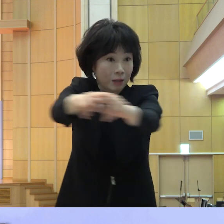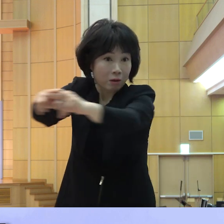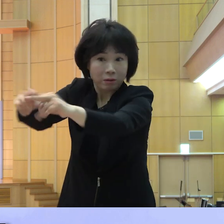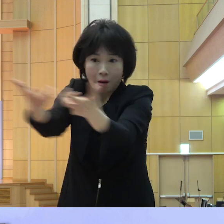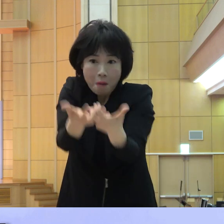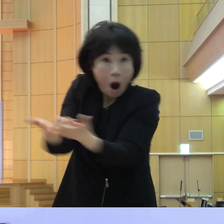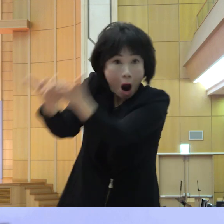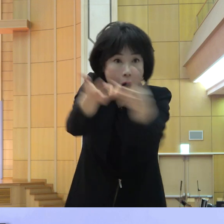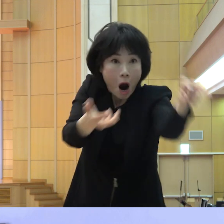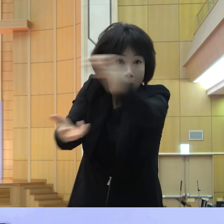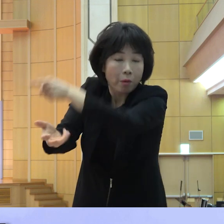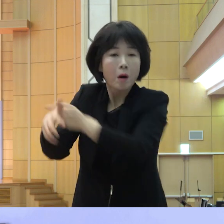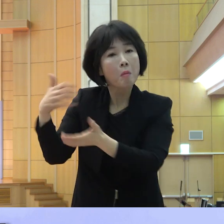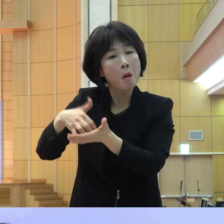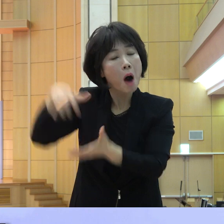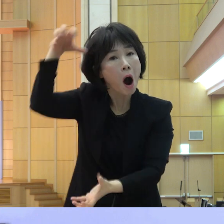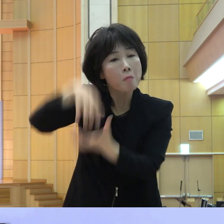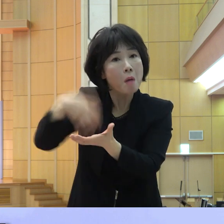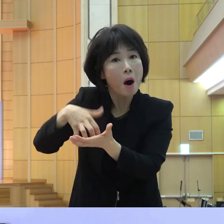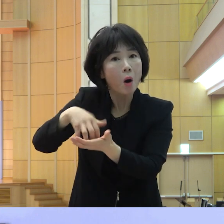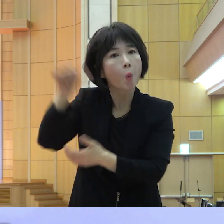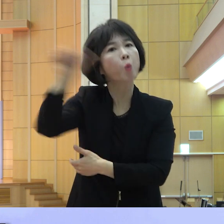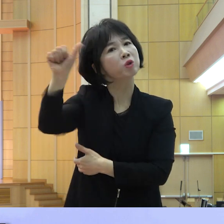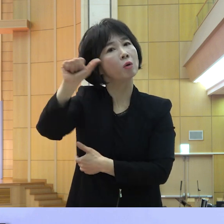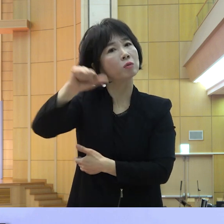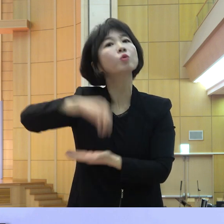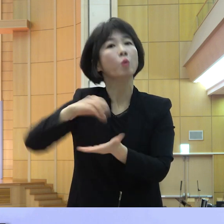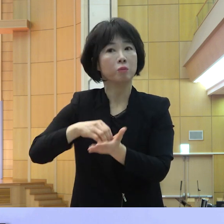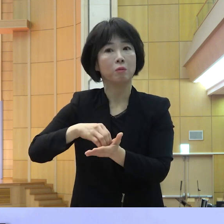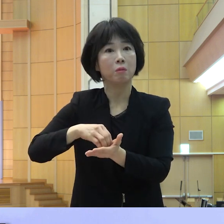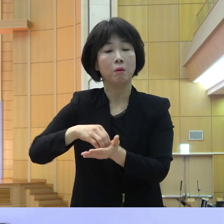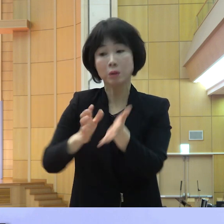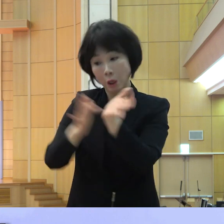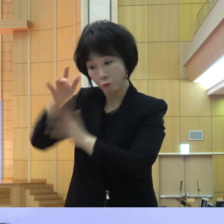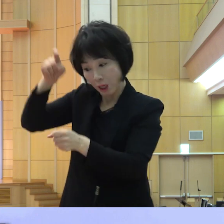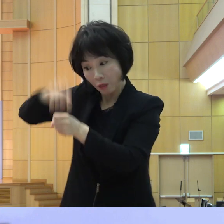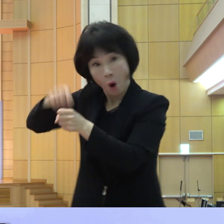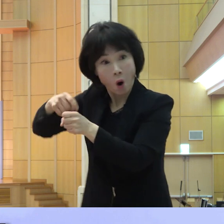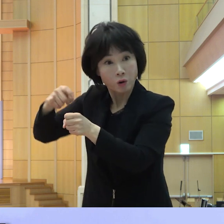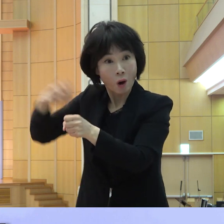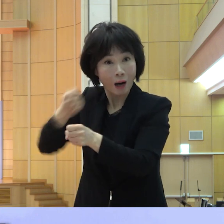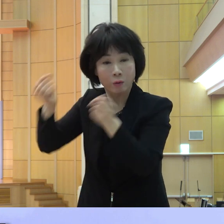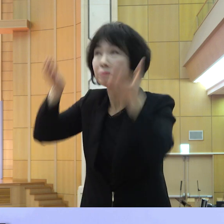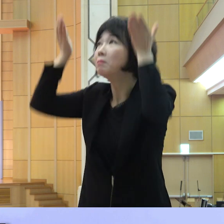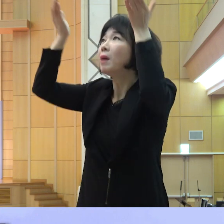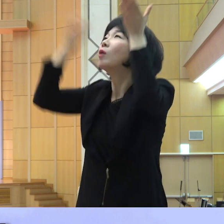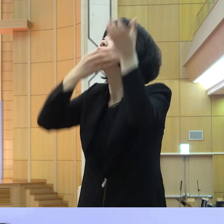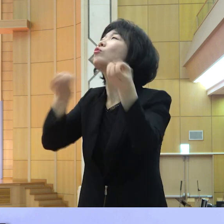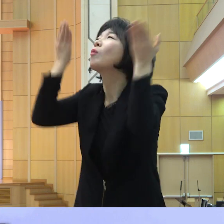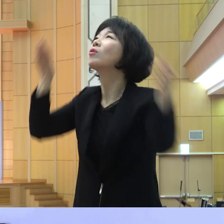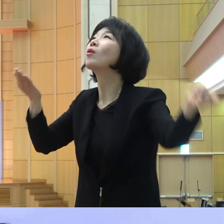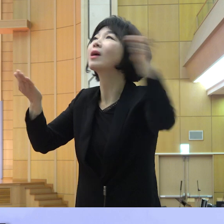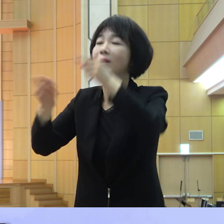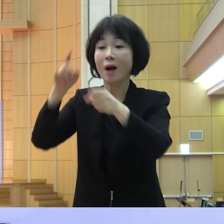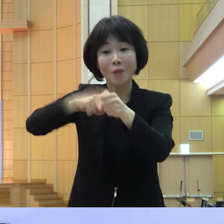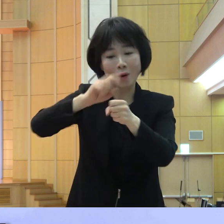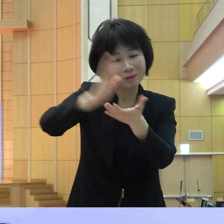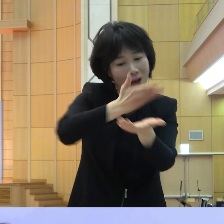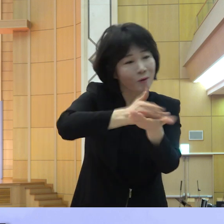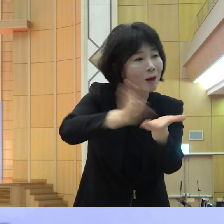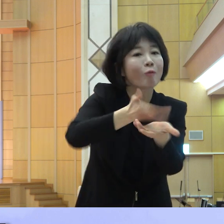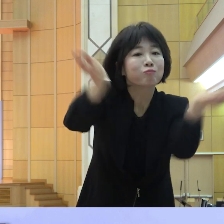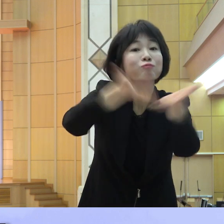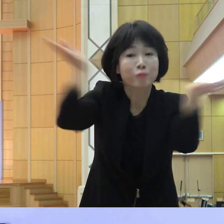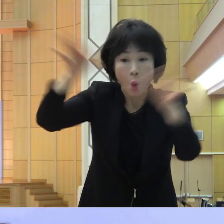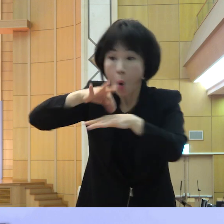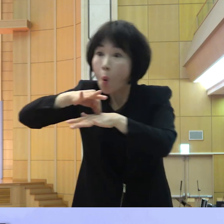사람들이 앉으니 수효가 5천쯤 되더라. 예수께서 떡을 가져 축사하신 후에 앉은 자들에게 나눠주시고